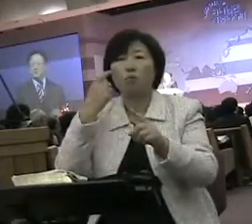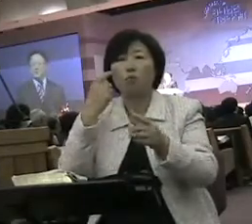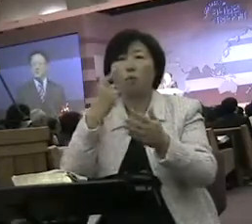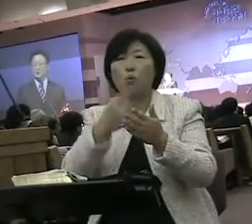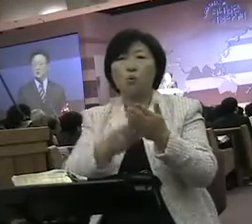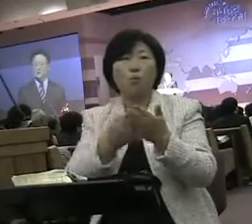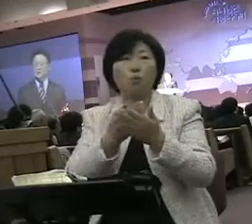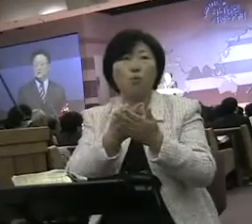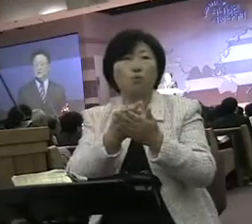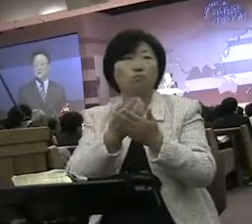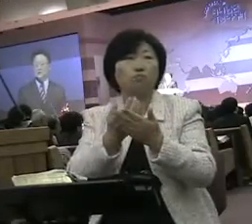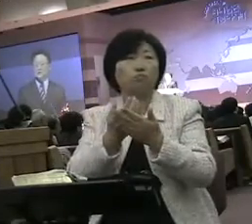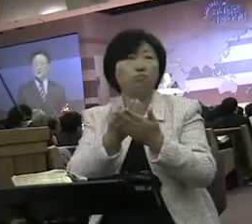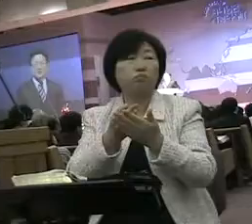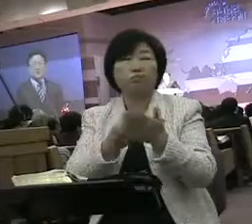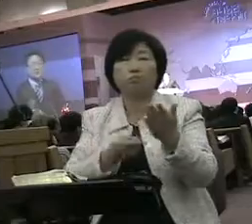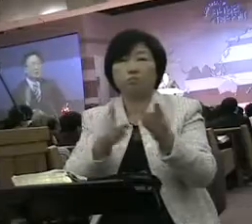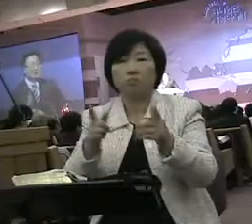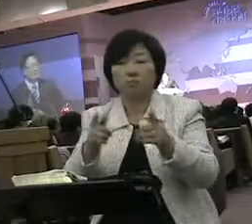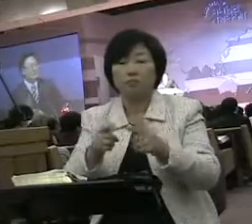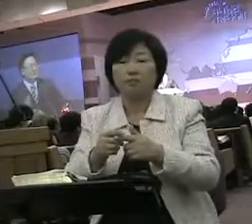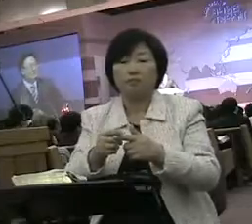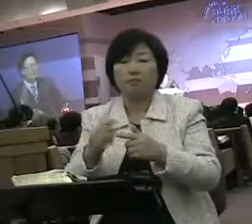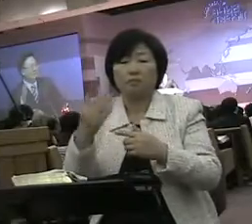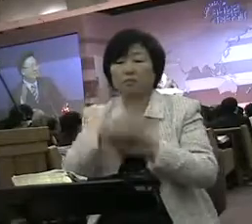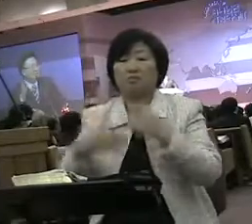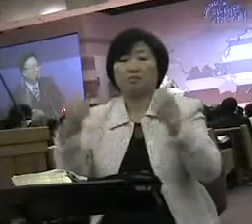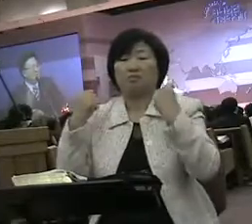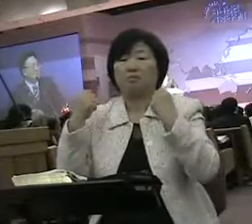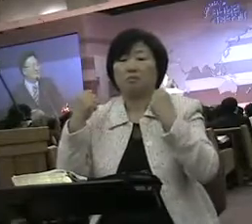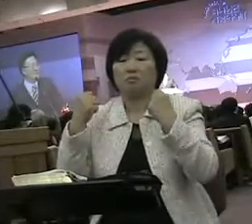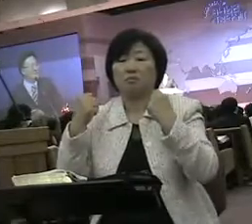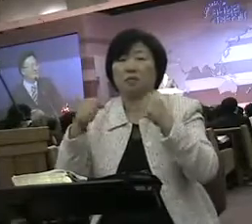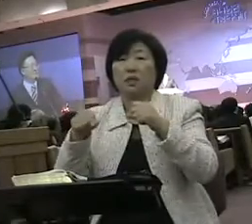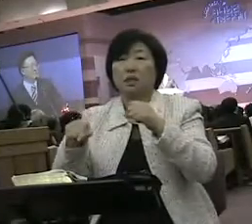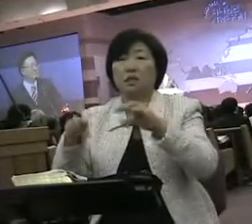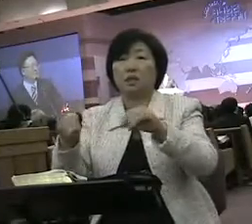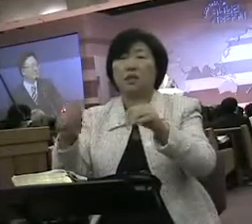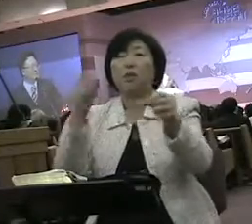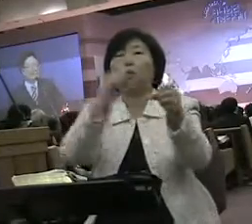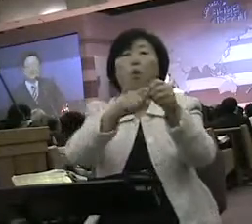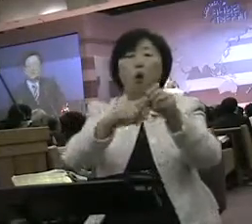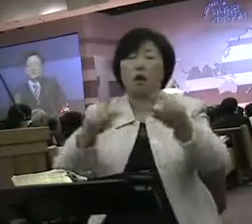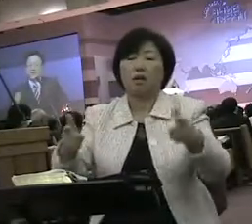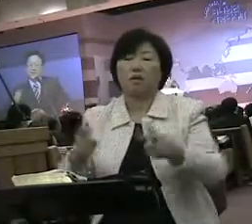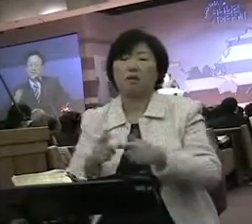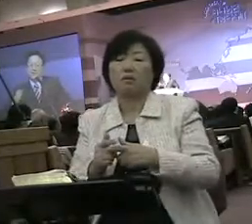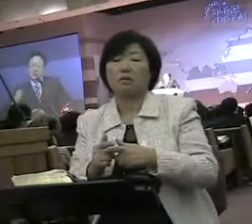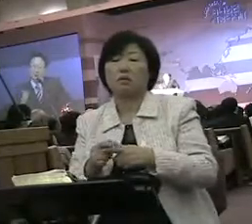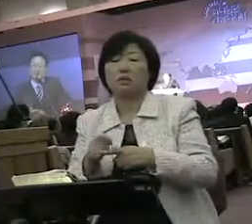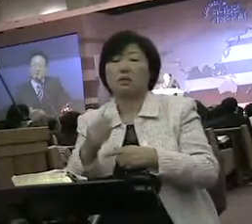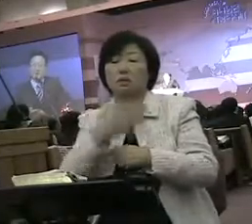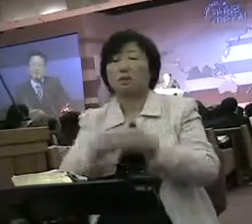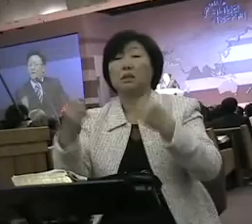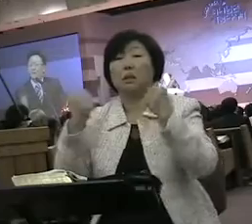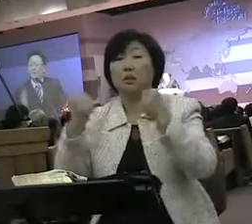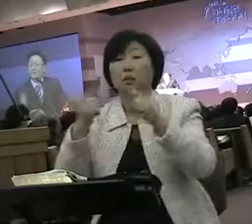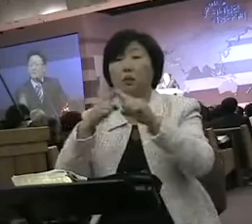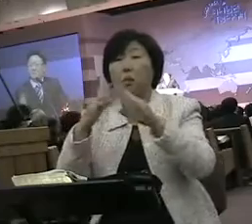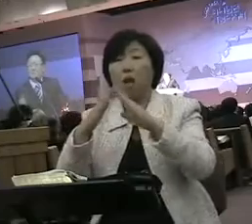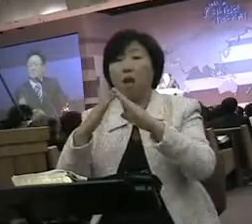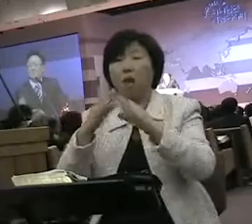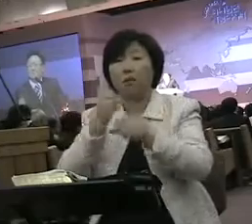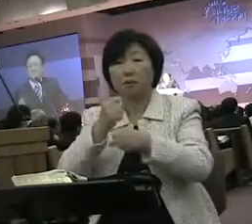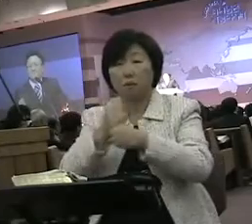무엇을 위한 건강한 교회입니까? 건강한 교회가 지상의 목표는 아니지 않습니까? 우리가 건강한 교회를 만들었어요. for